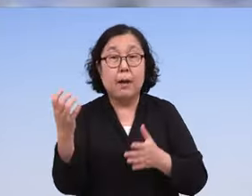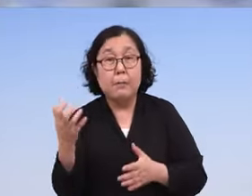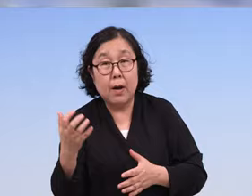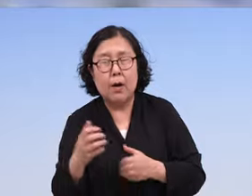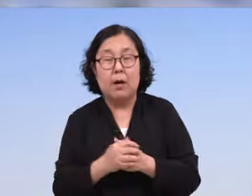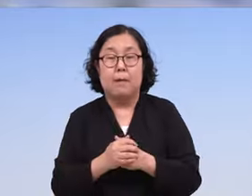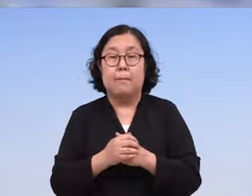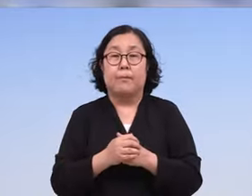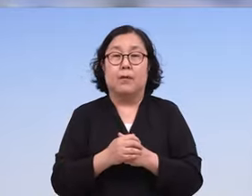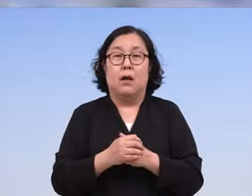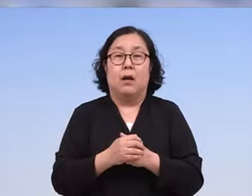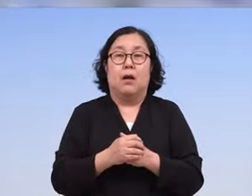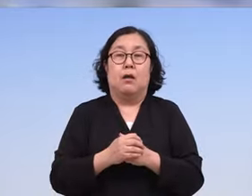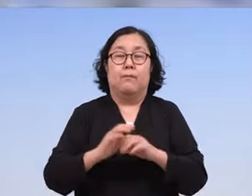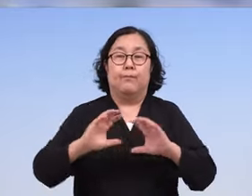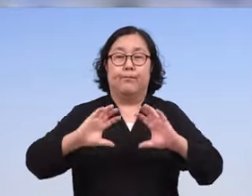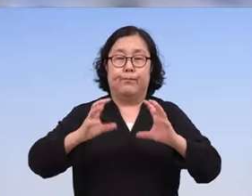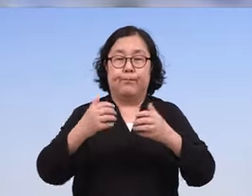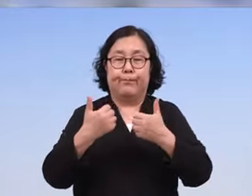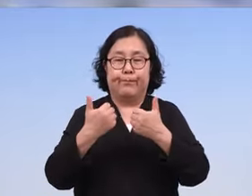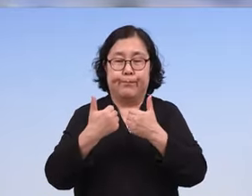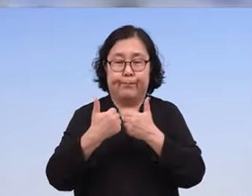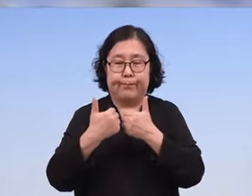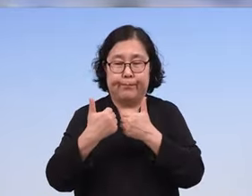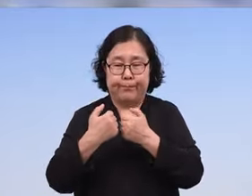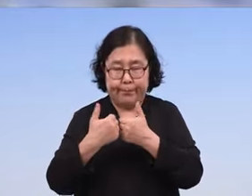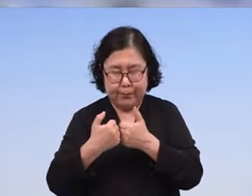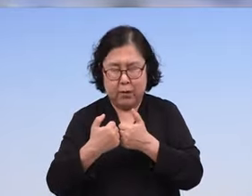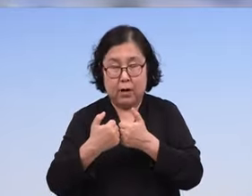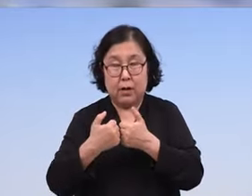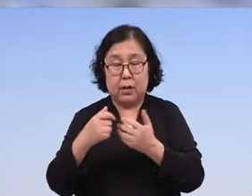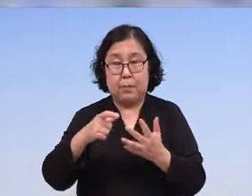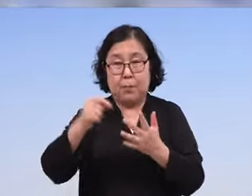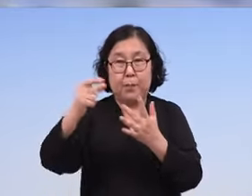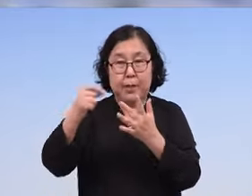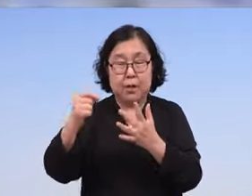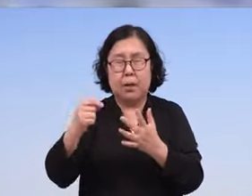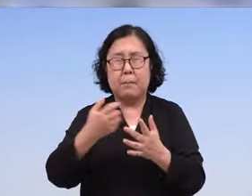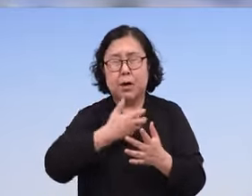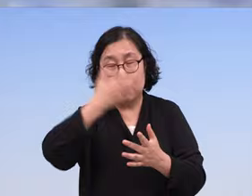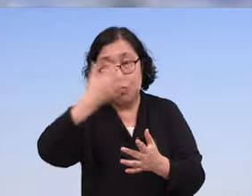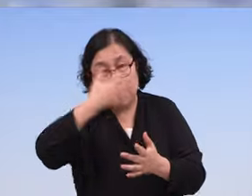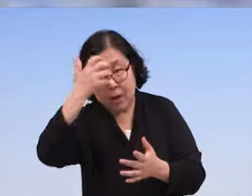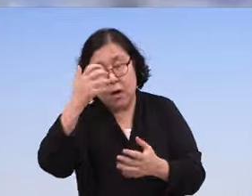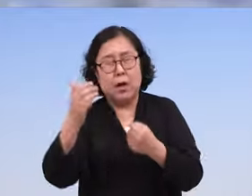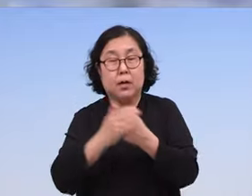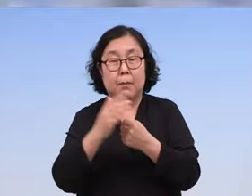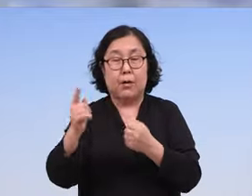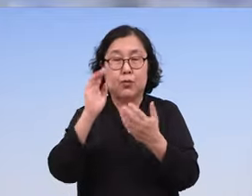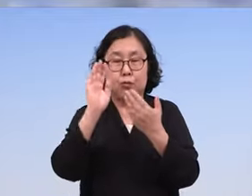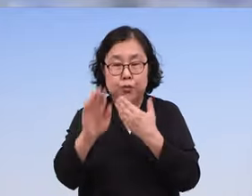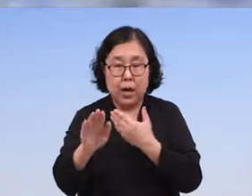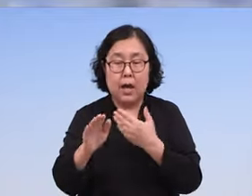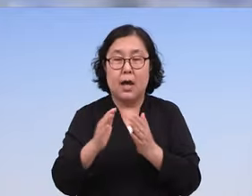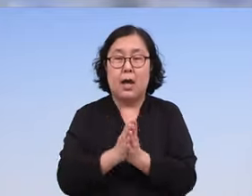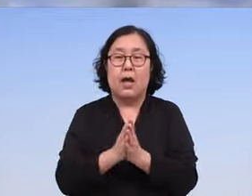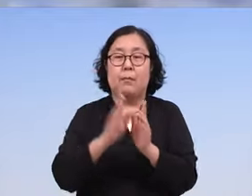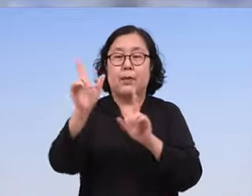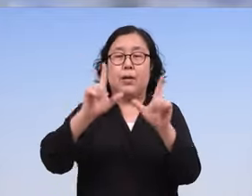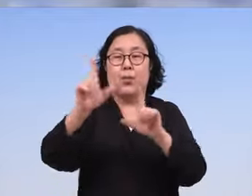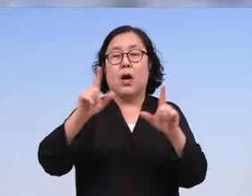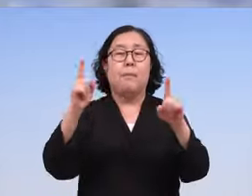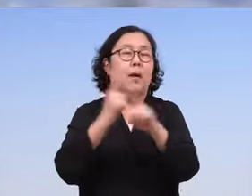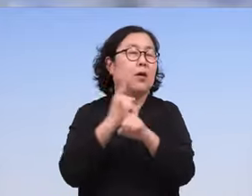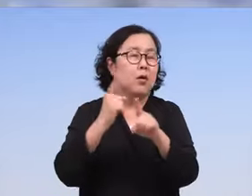국회의원 당선되는 꿈만 갖고 있기 때문에 국회의원 당선만 되면 태도가 달라지는 정치가들을 꽤 많이